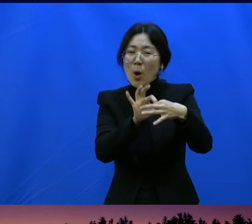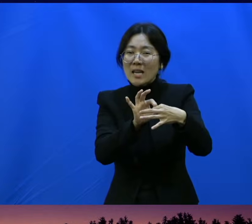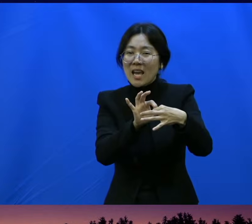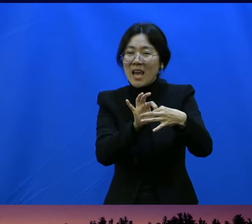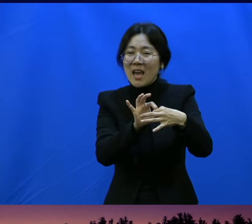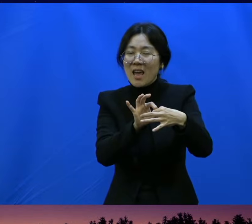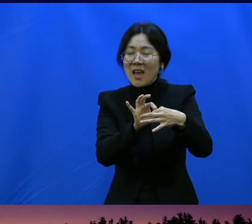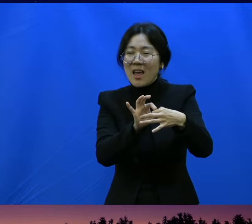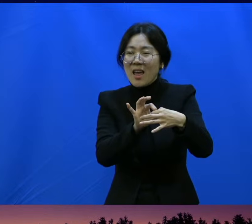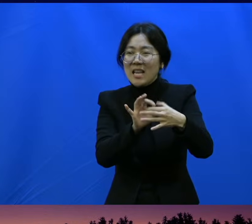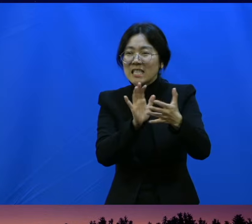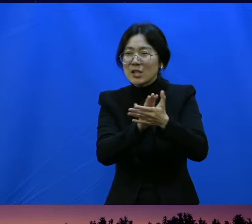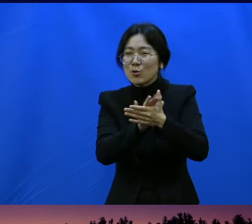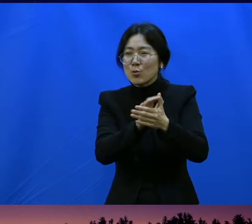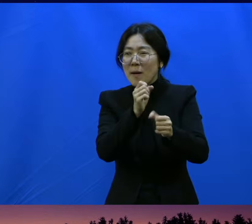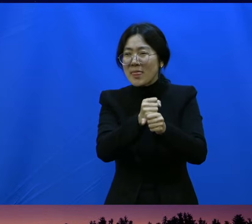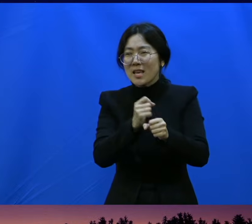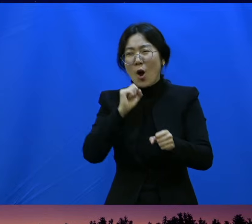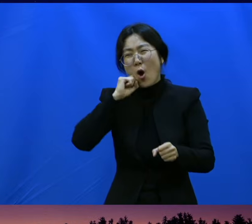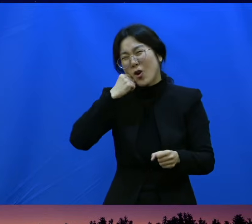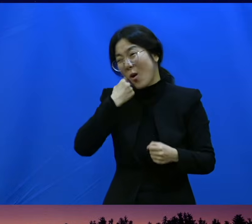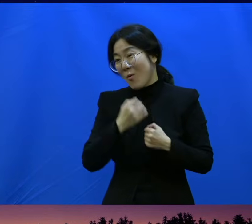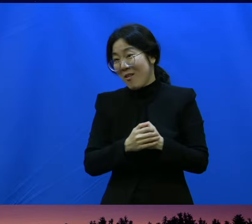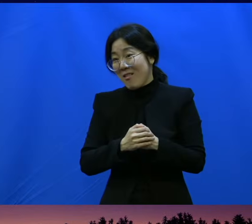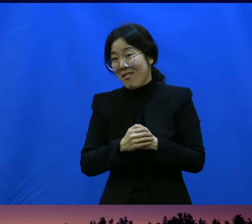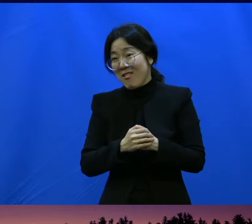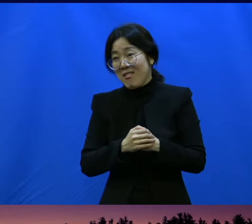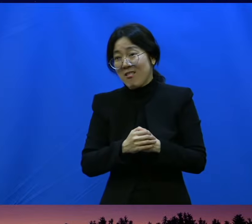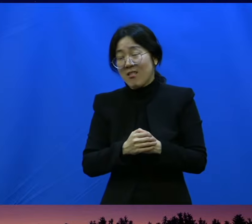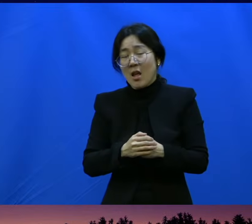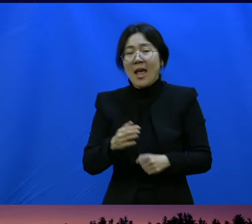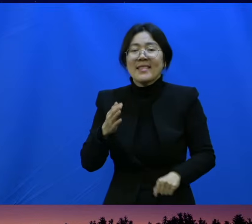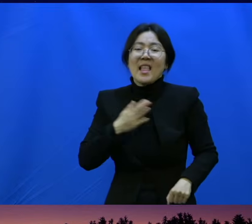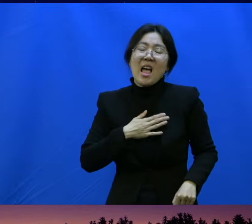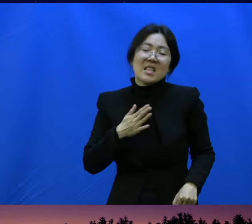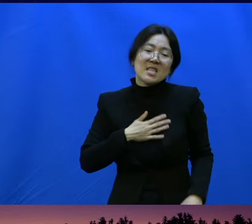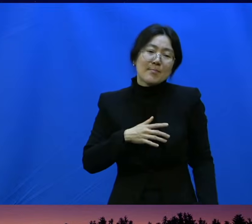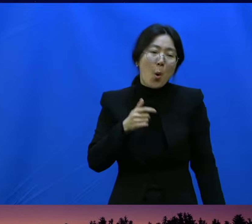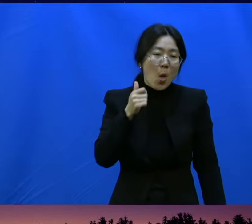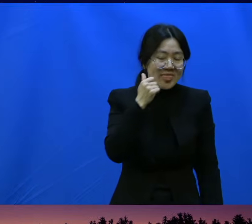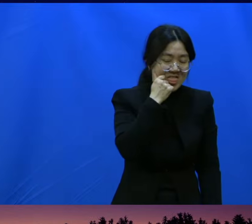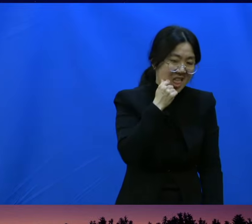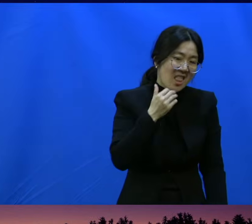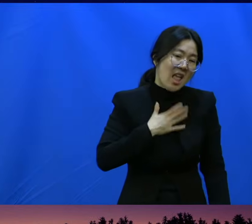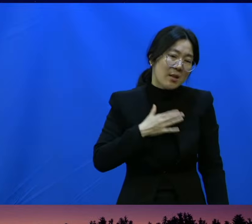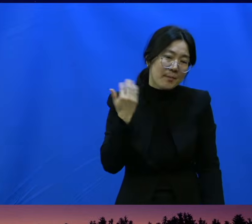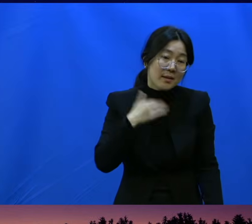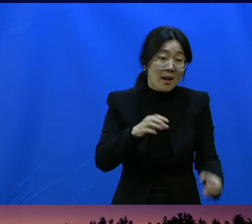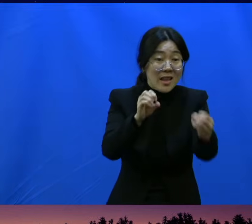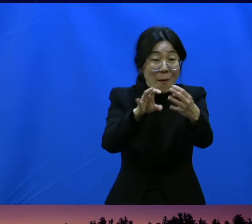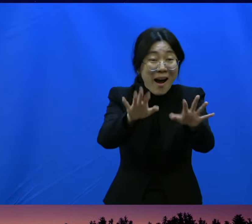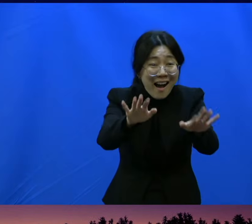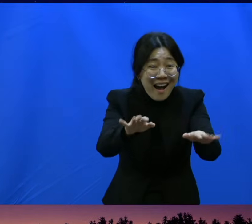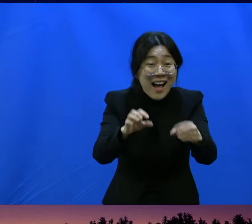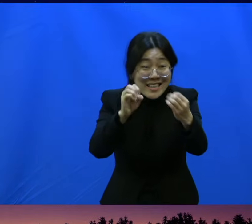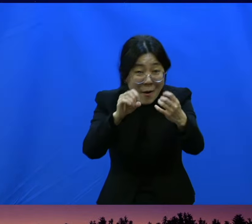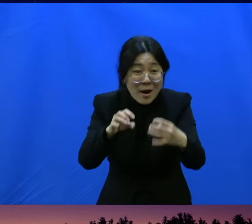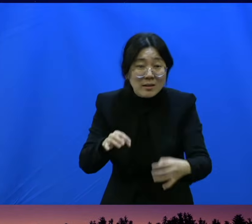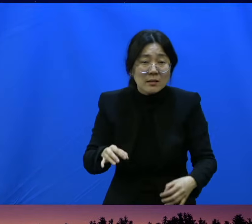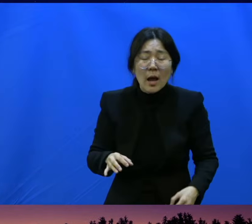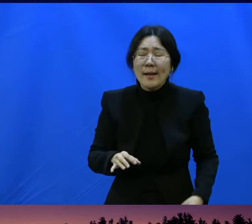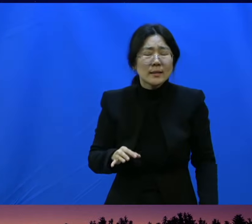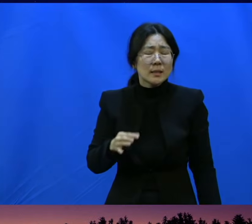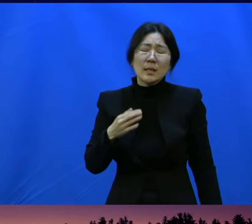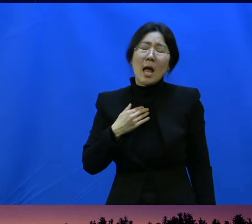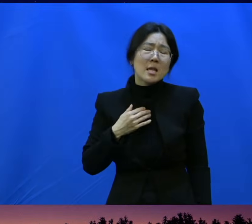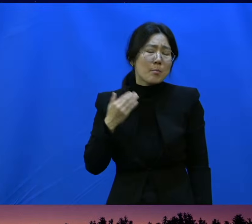자존감이 낮은 사람과 여러분 대화를 해보세요. 여러분, 할 말이 없어요. 그들은 실패자고 나고자들이에요. 열등감으로 똘똘 뭉쳐져